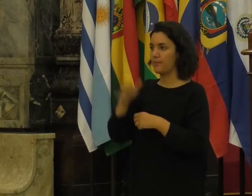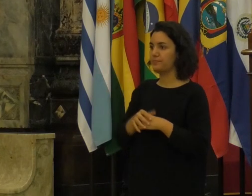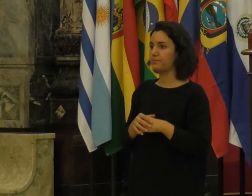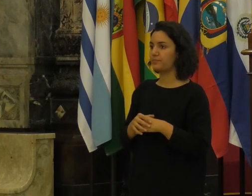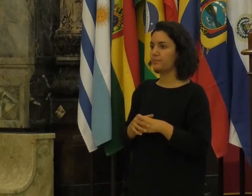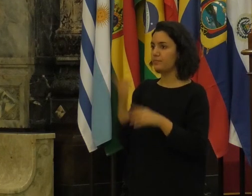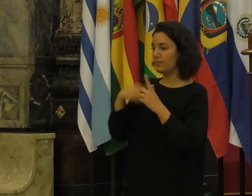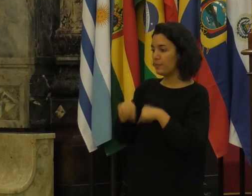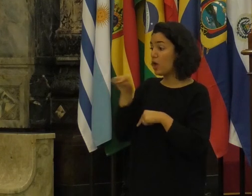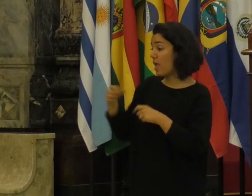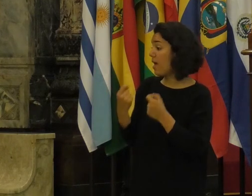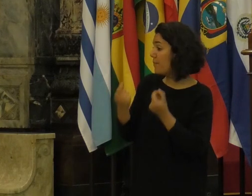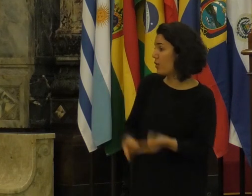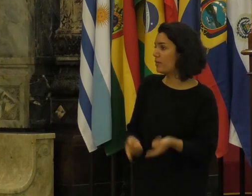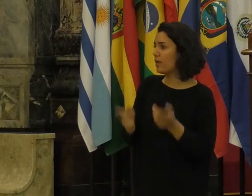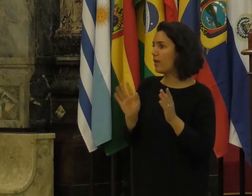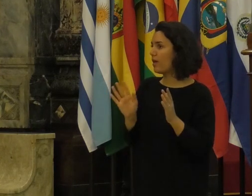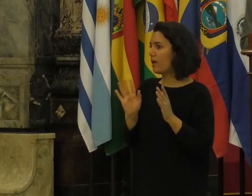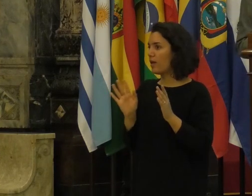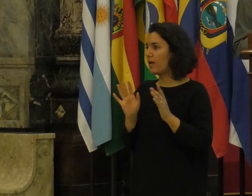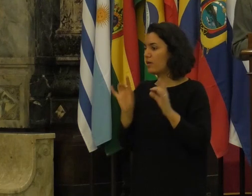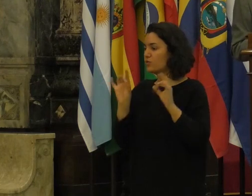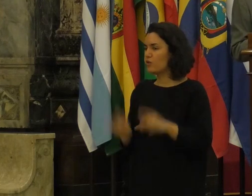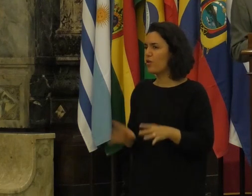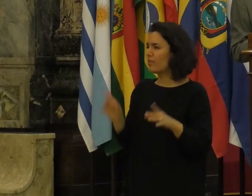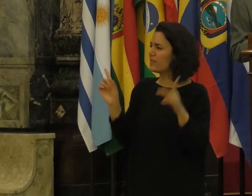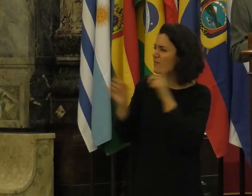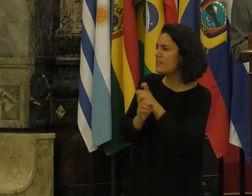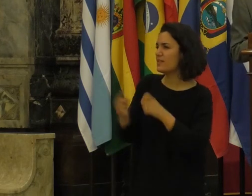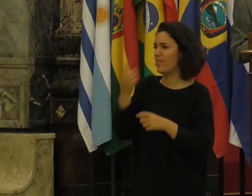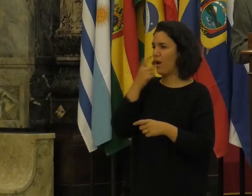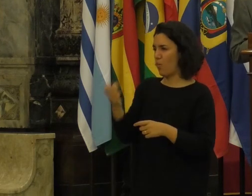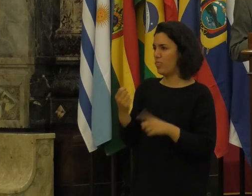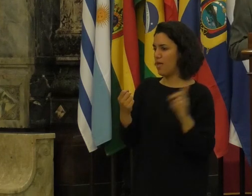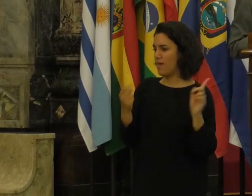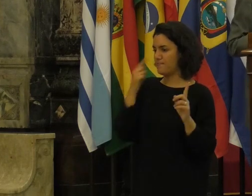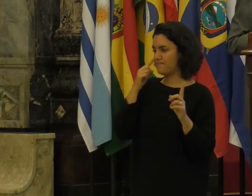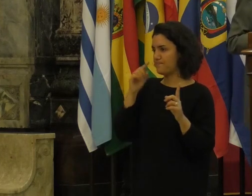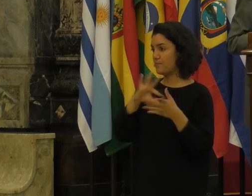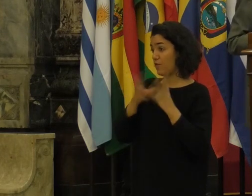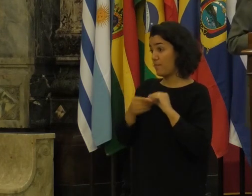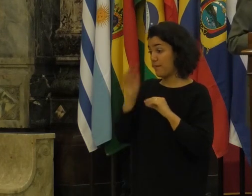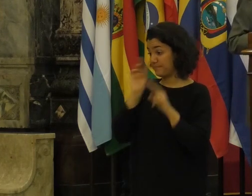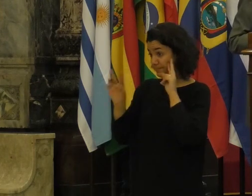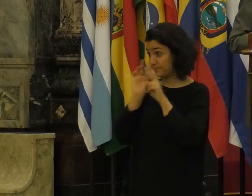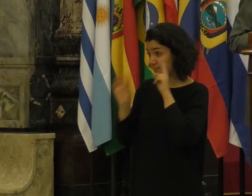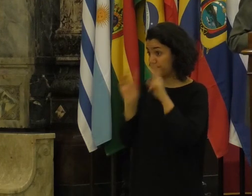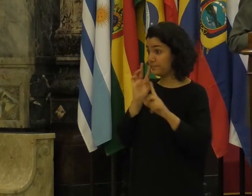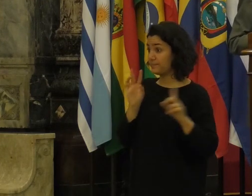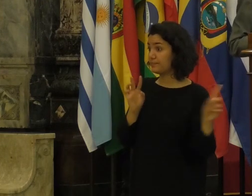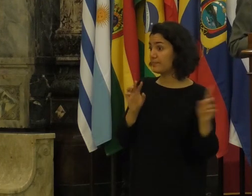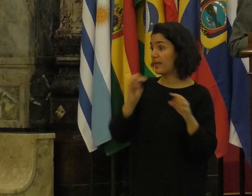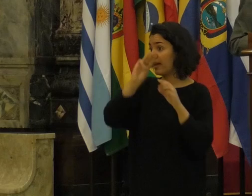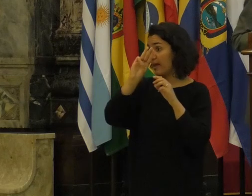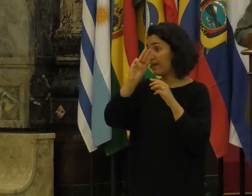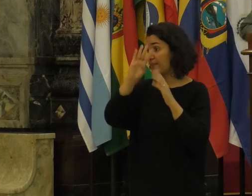Pero su aporte es realmente casi invisible en una perspectiva gráfica. Aquí en esta perspectiva gráfica, la psicología